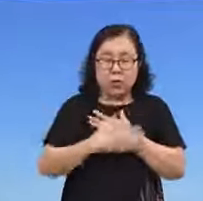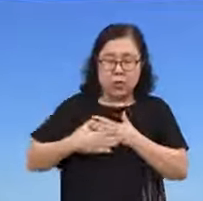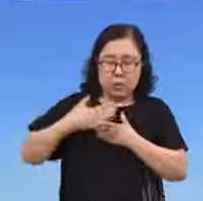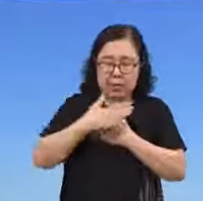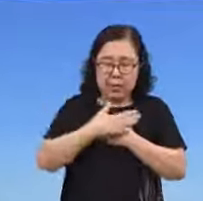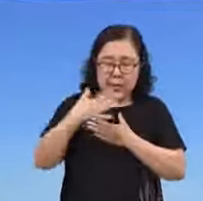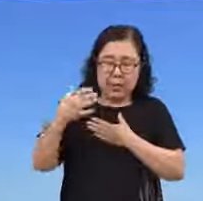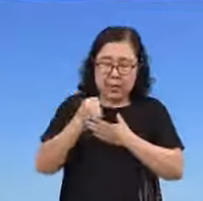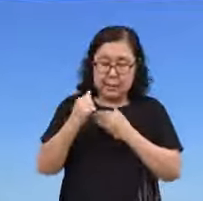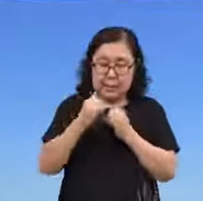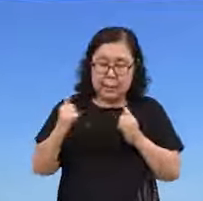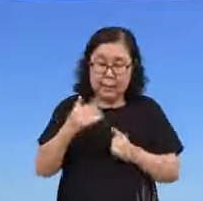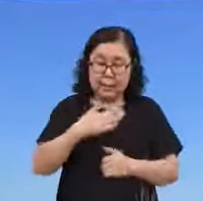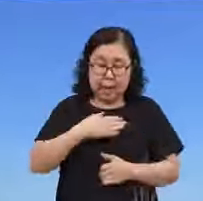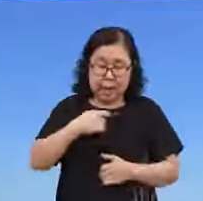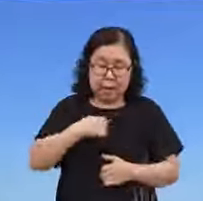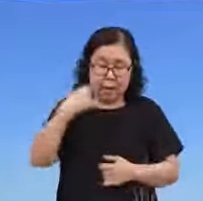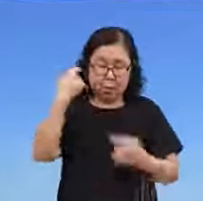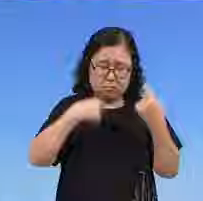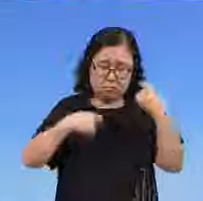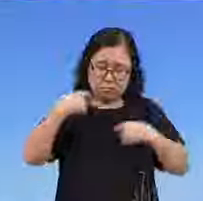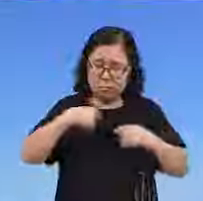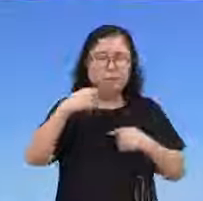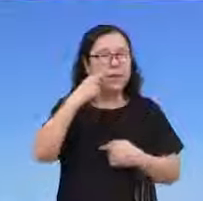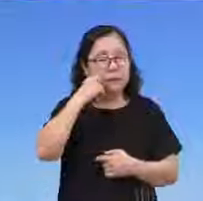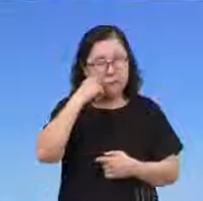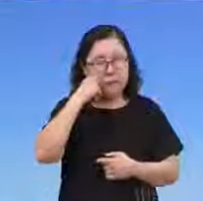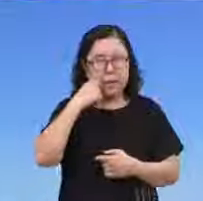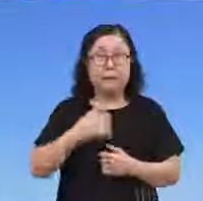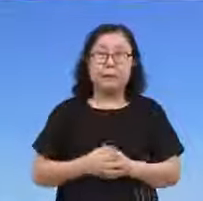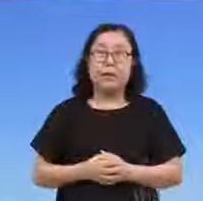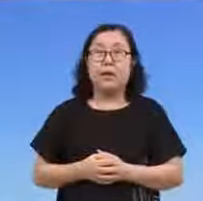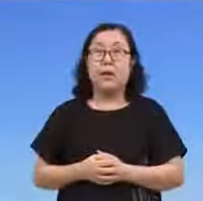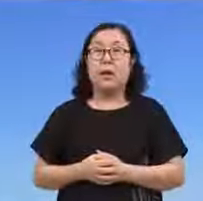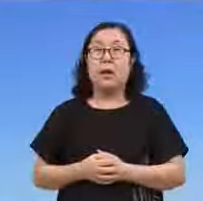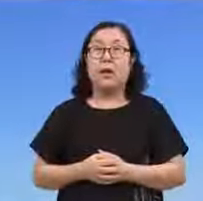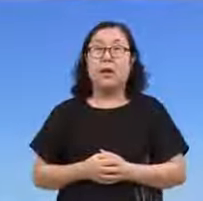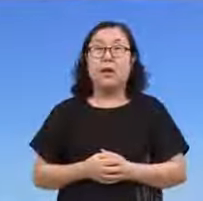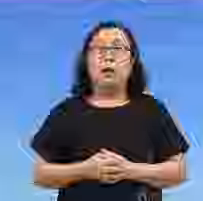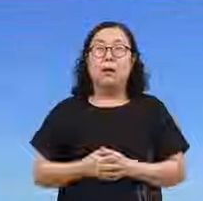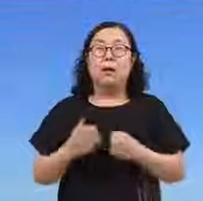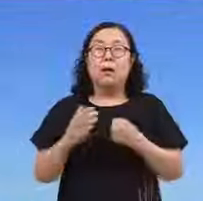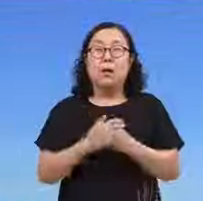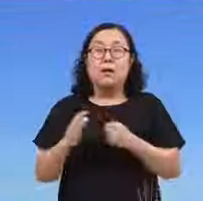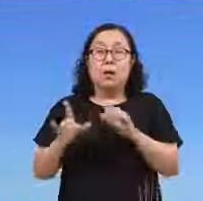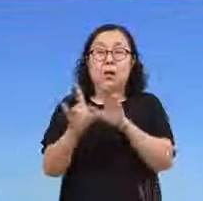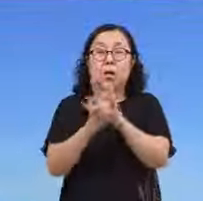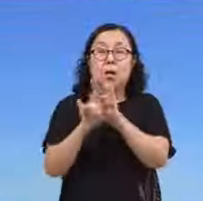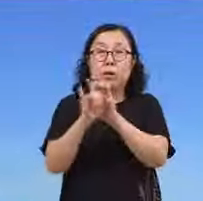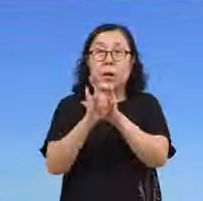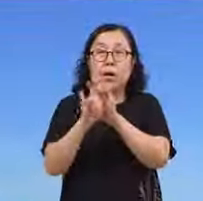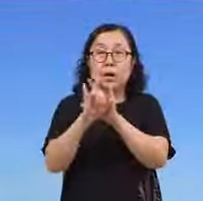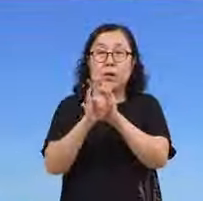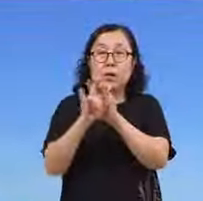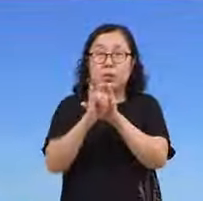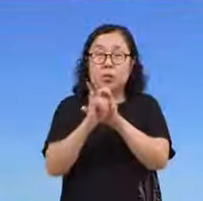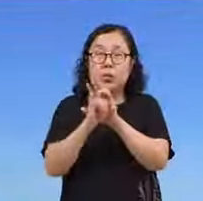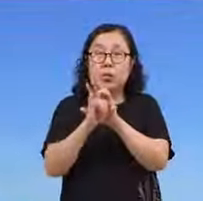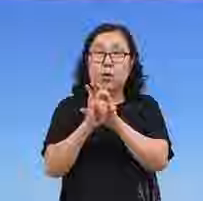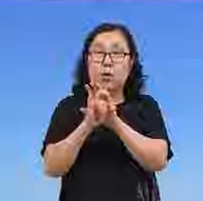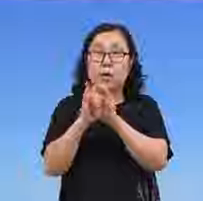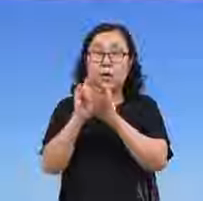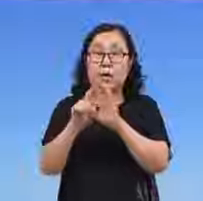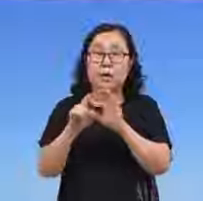육체를 가진 사람이 나에게 감히 어찌하겠습니까? 그렇기 때문에요, 여러분 코로나19 이 상황,